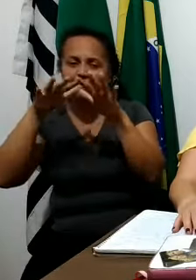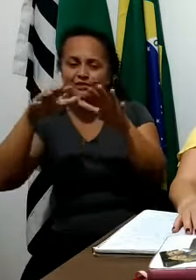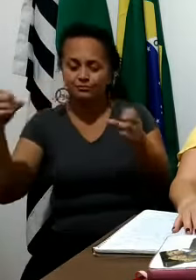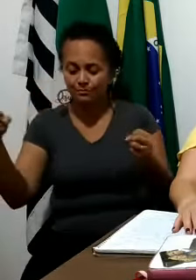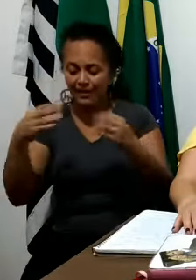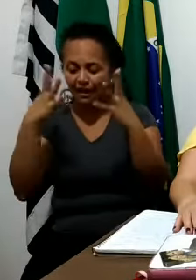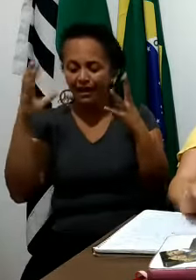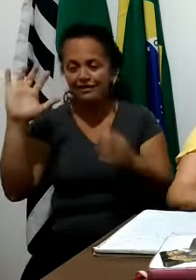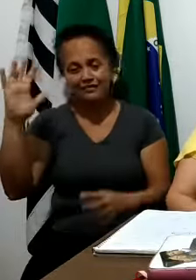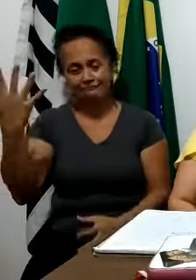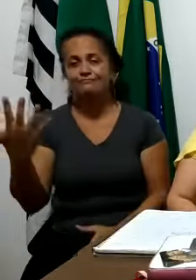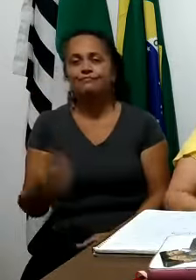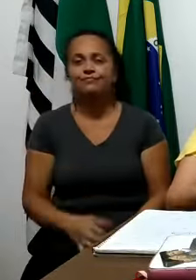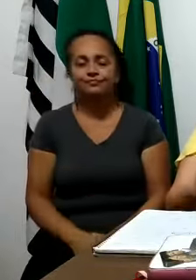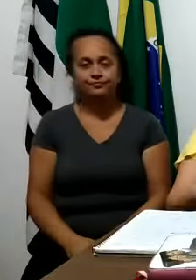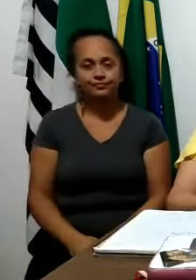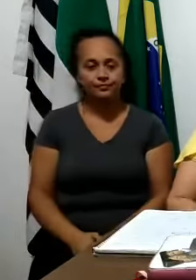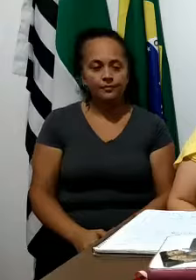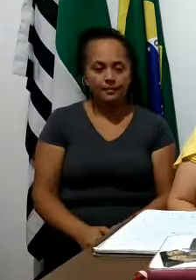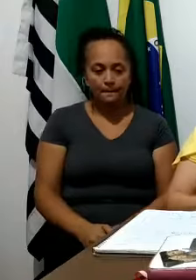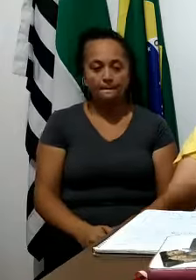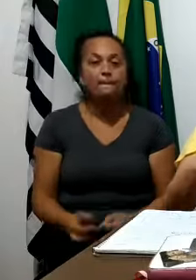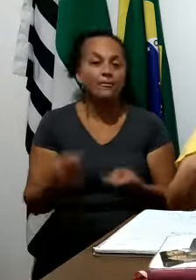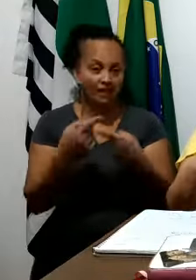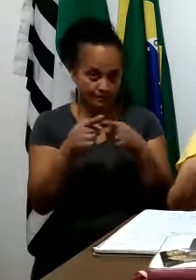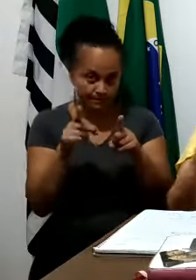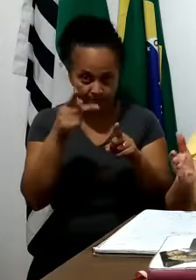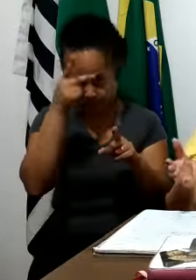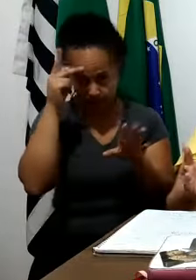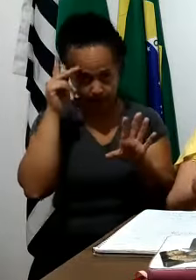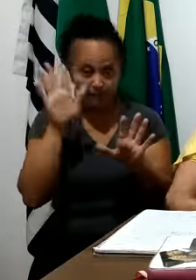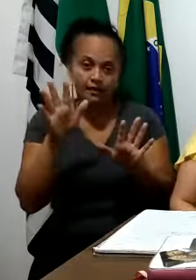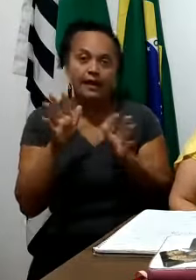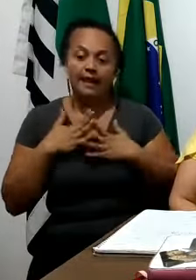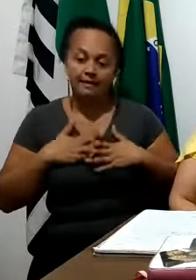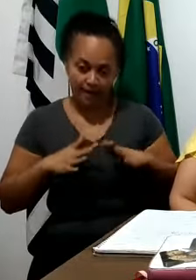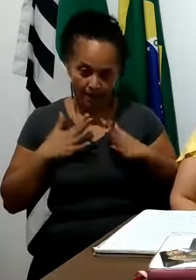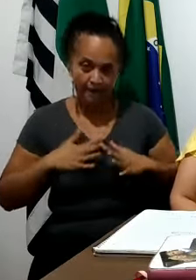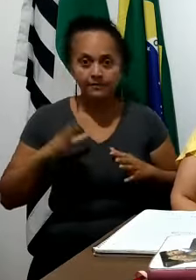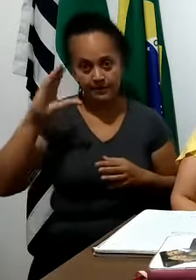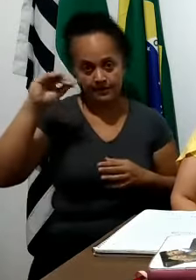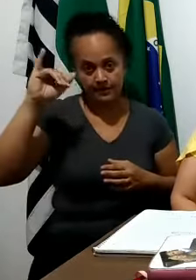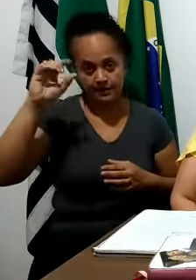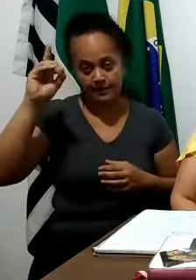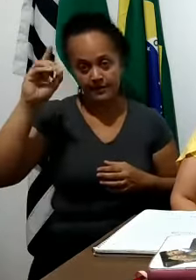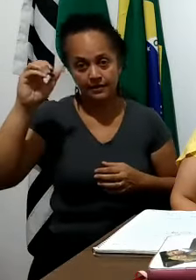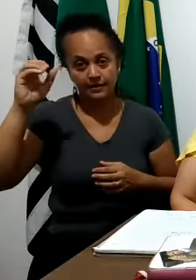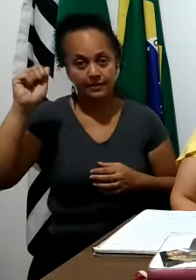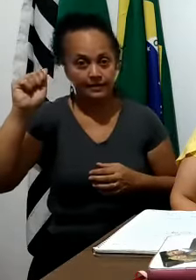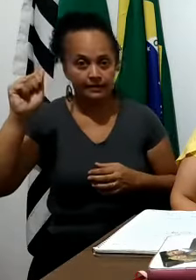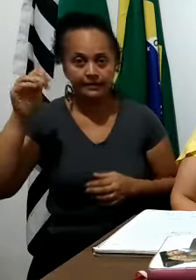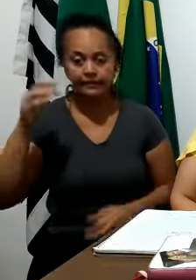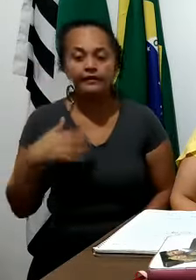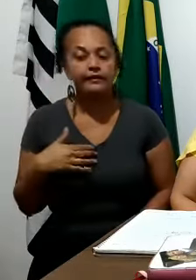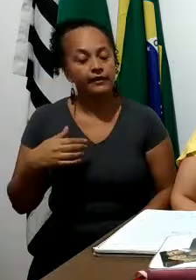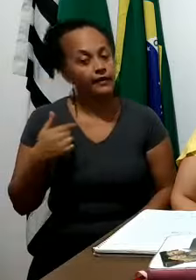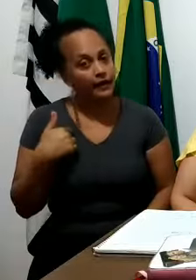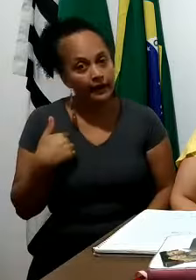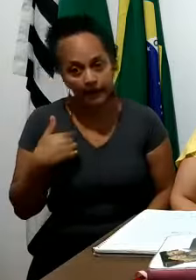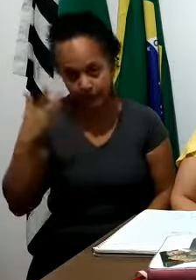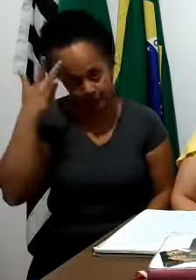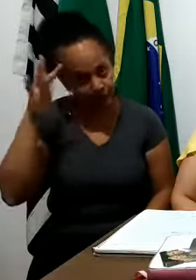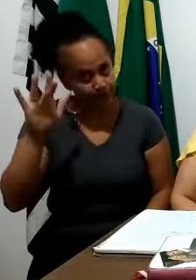Então, aí você fala assim, Cida, eu não consegui transferir tudo isso para os meus filhos, né? O que eu faço hoje? Está